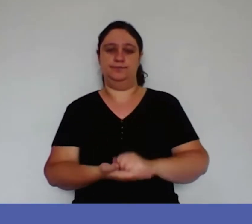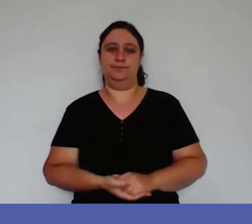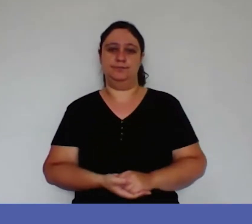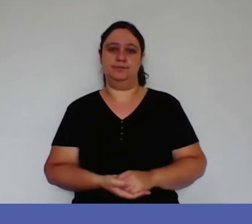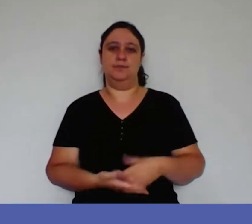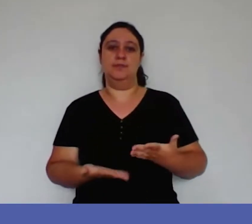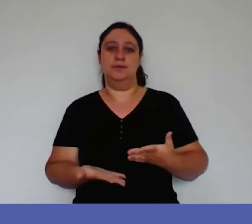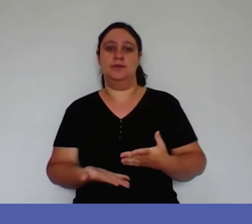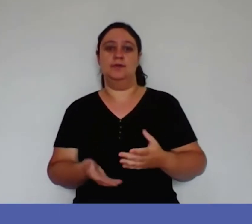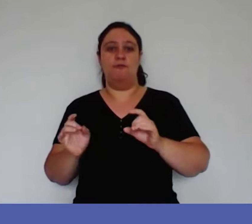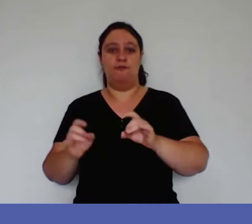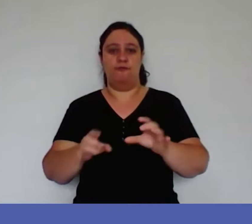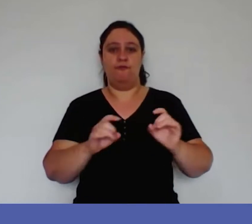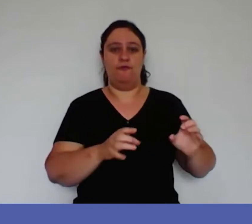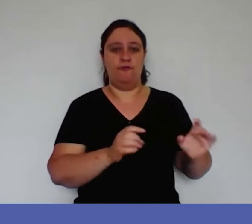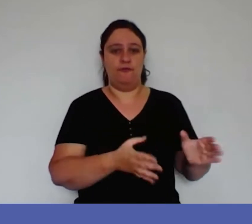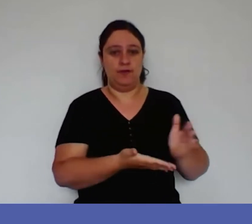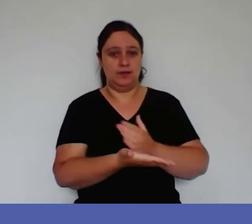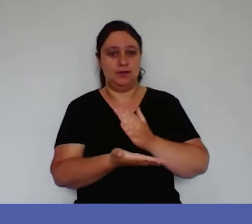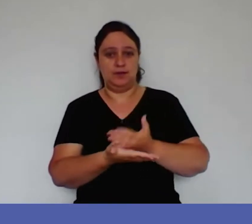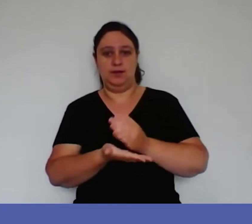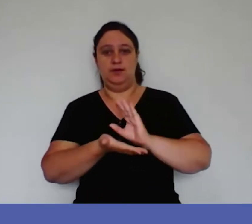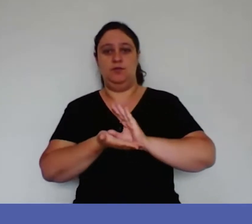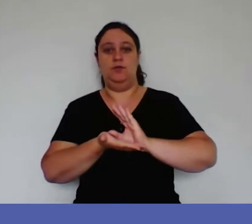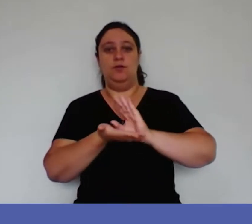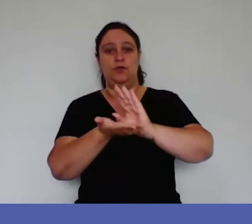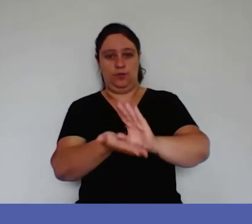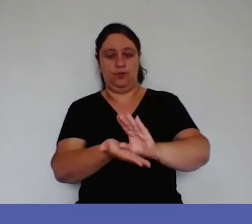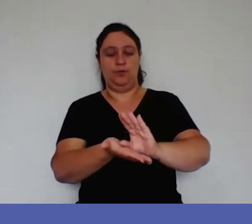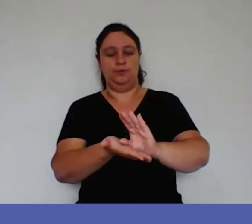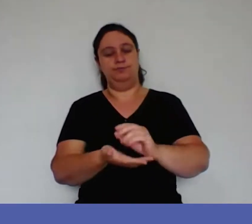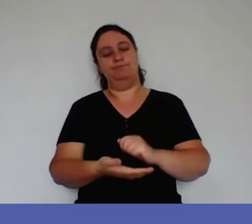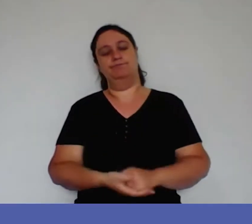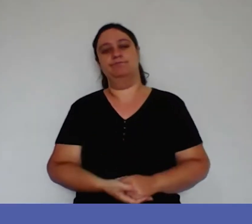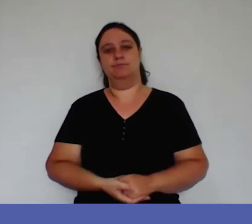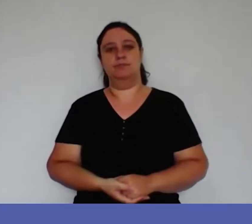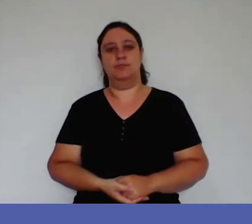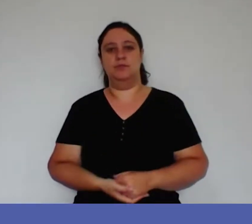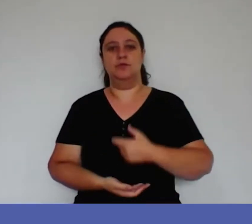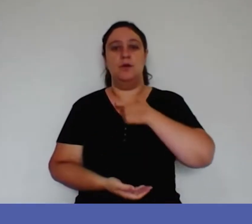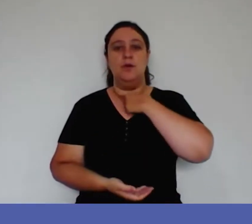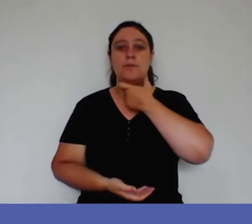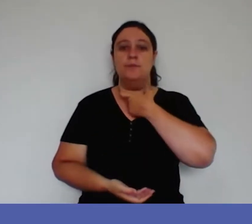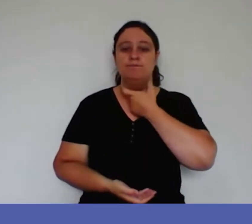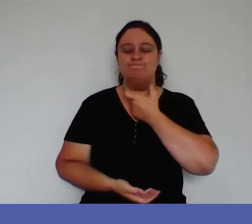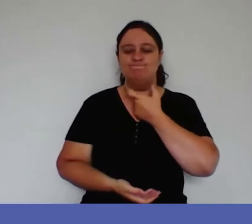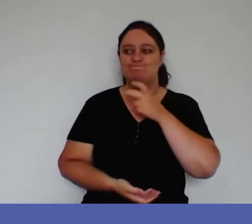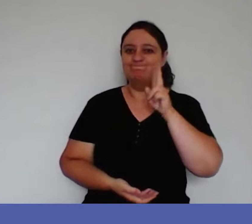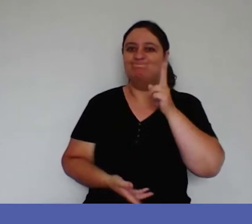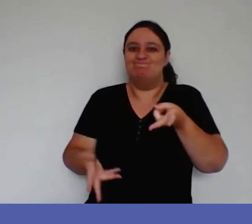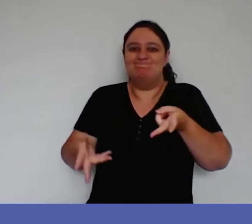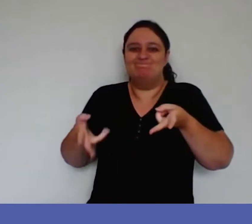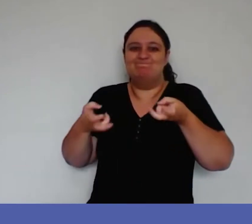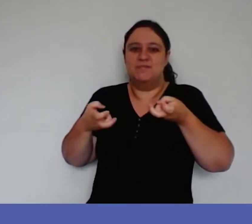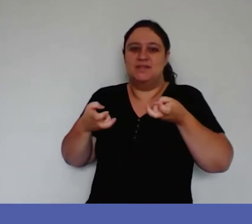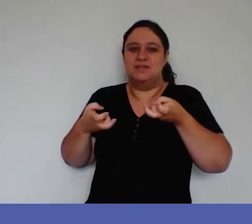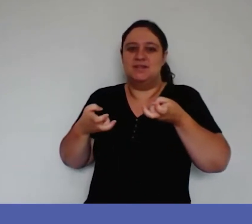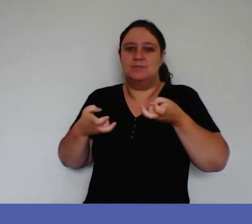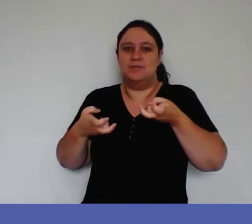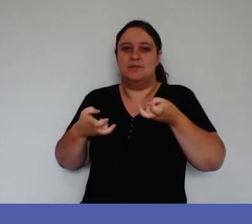colportagem, o irmão Dong enxergou claramente de que sem trabalhadores na